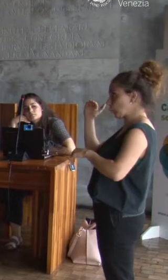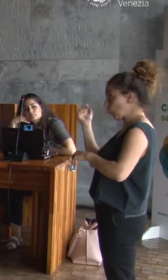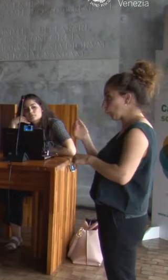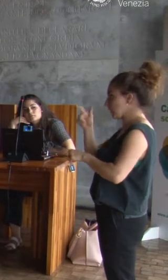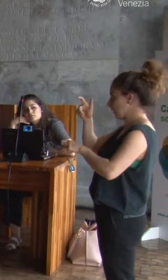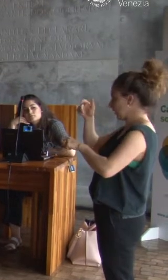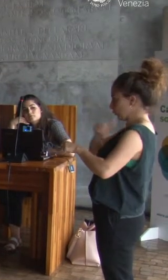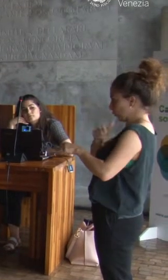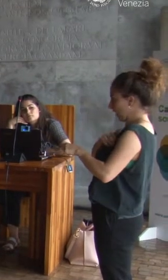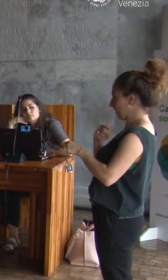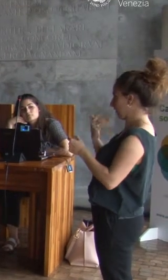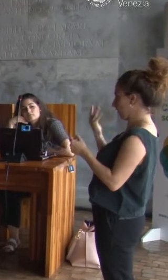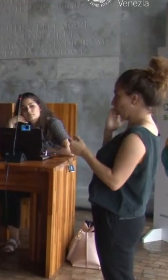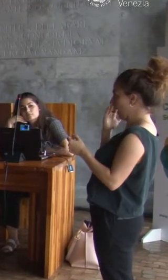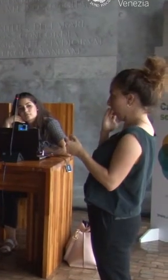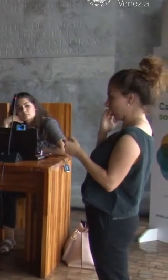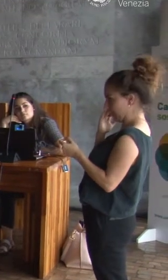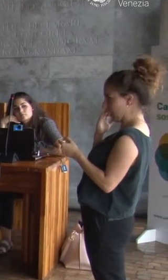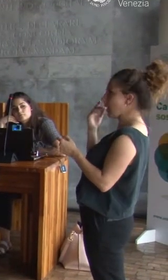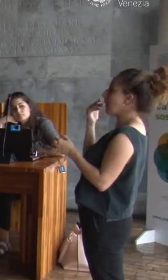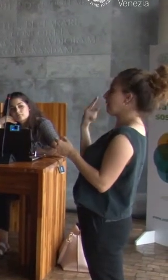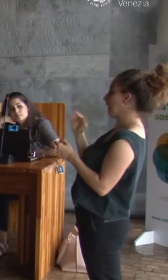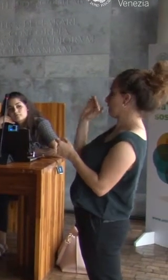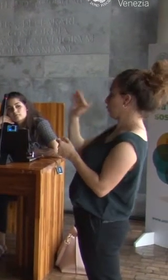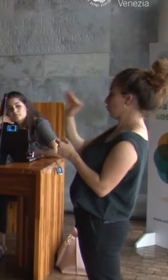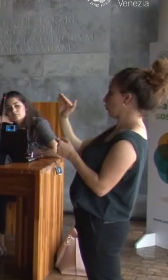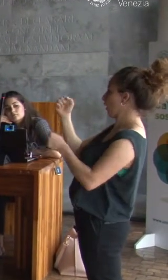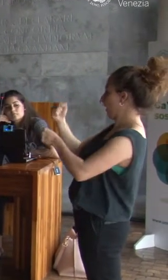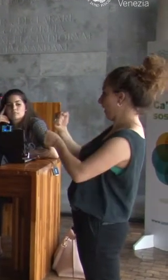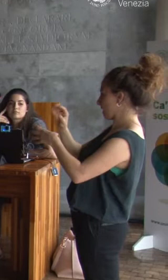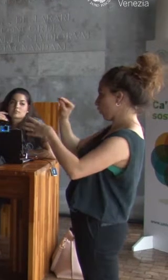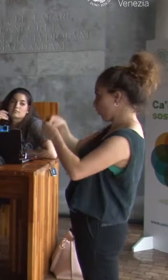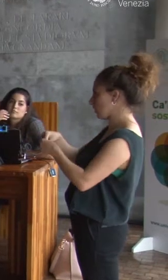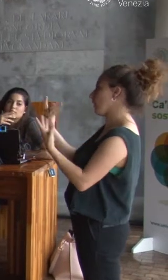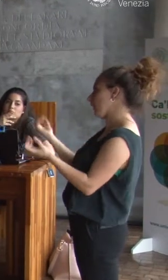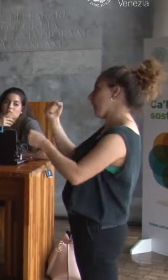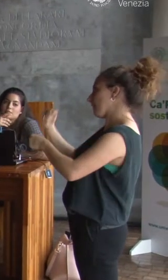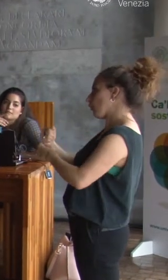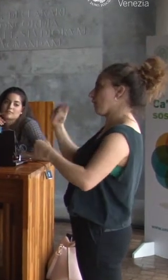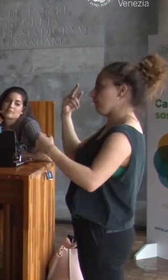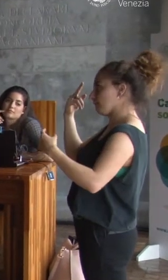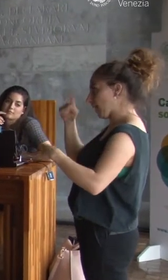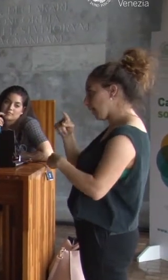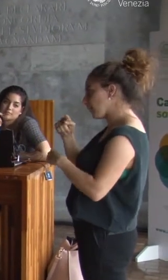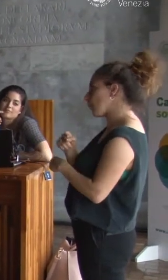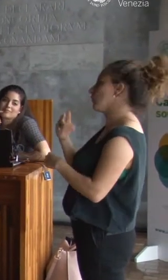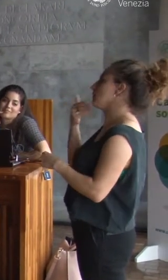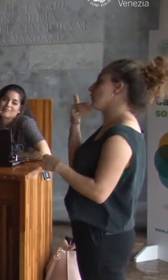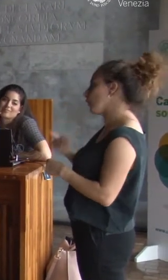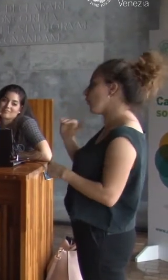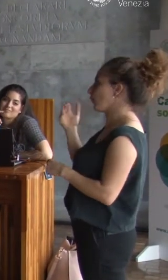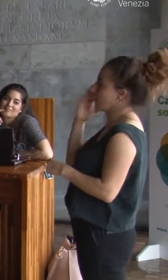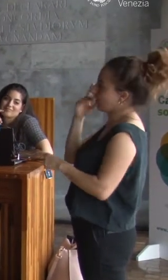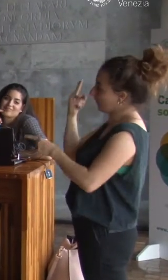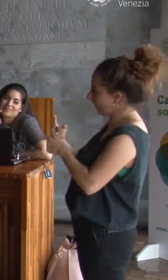deve fare nella speranza di inserirsi un giorno nel mondo del lavoro, che è quella cosa faticosa e noiosa che tutti gli umani